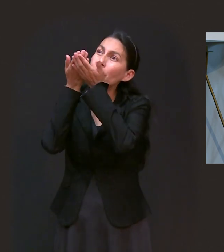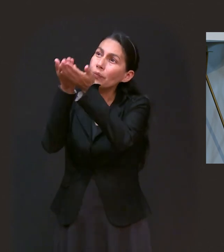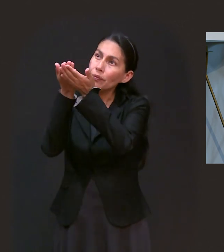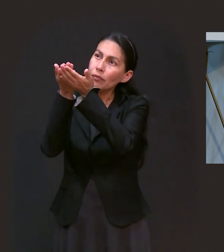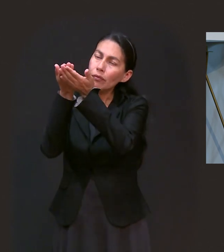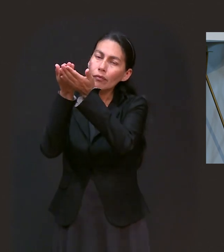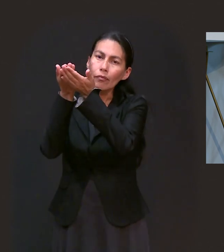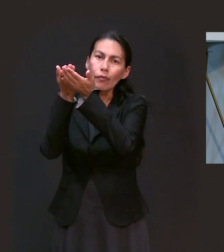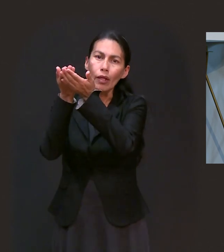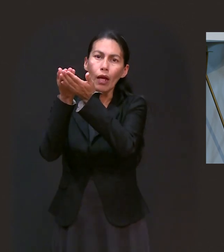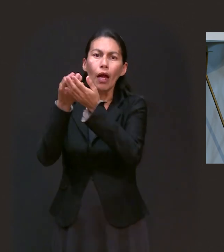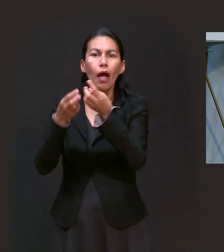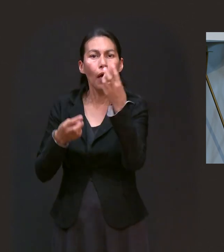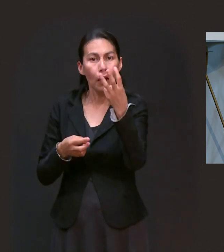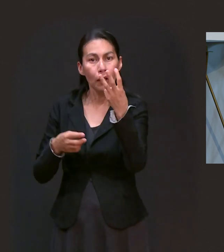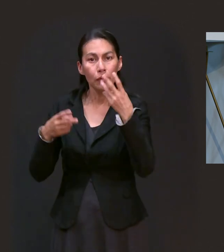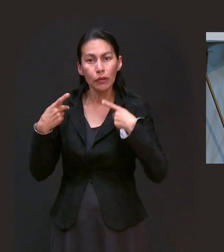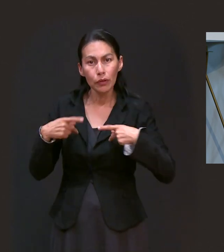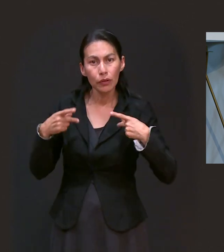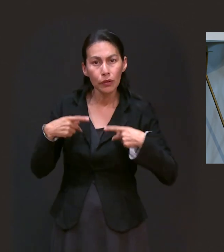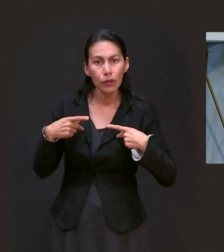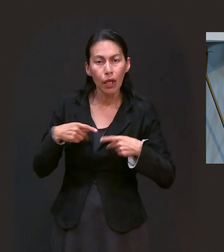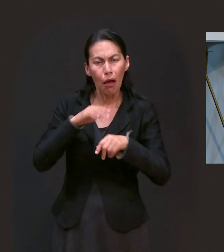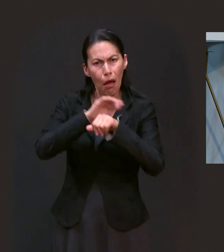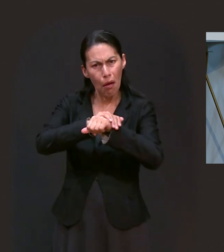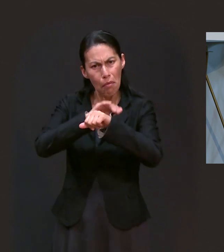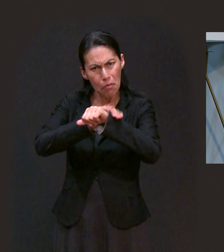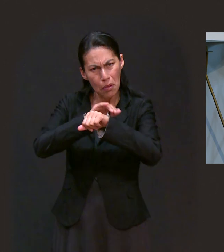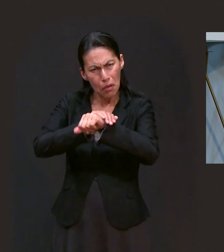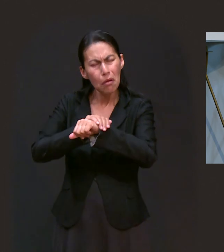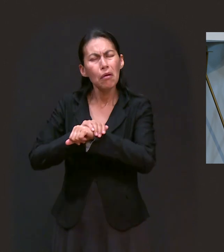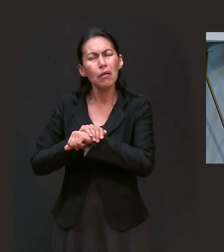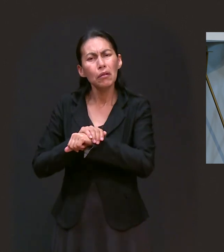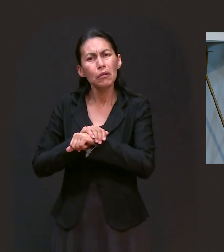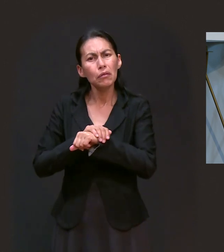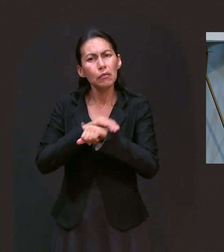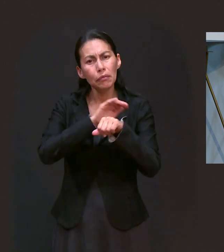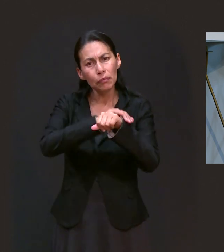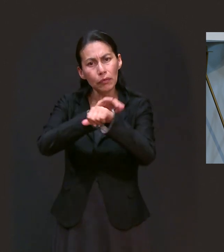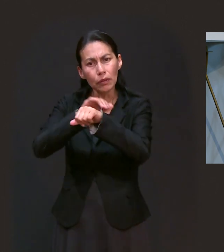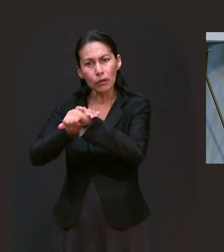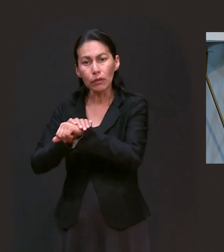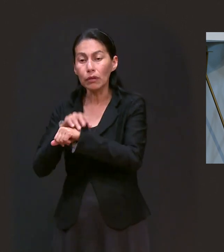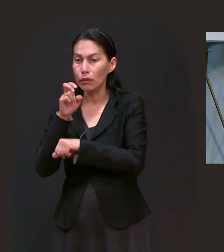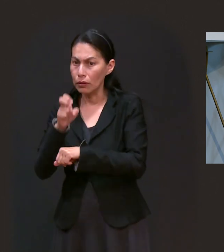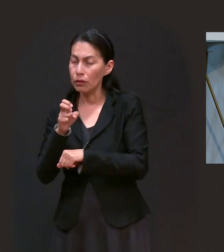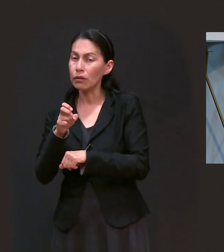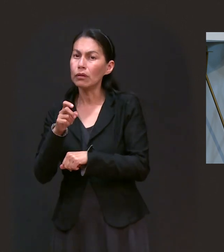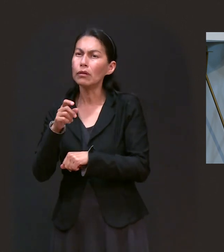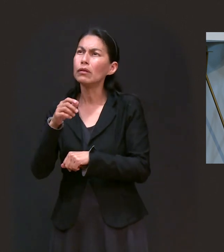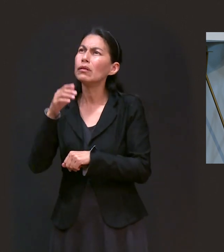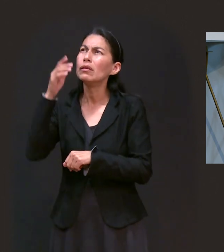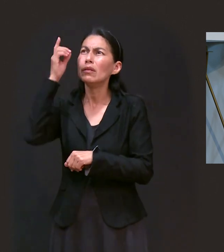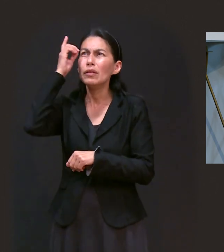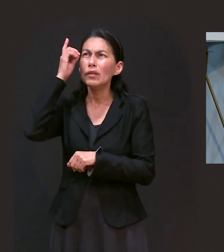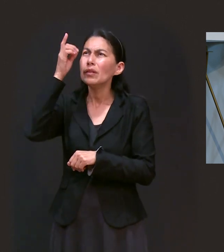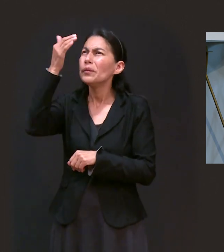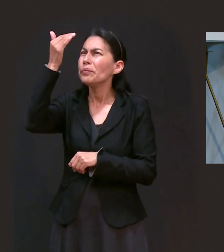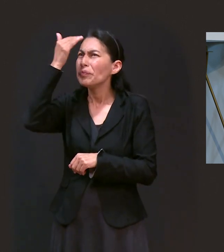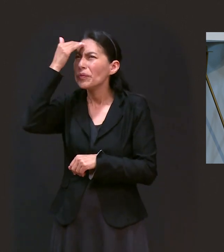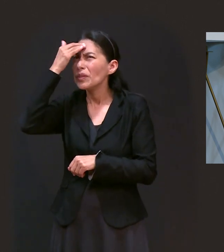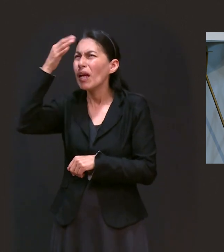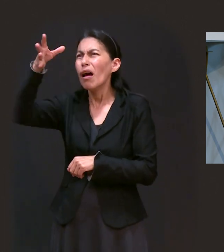y también algunas personas unas tres personas que son amigas suyas de suyo que quieren